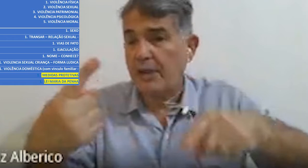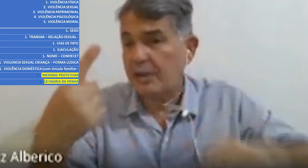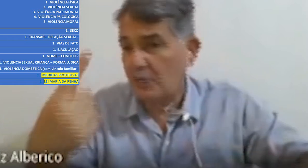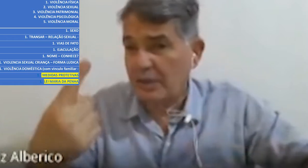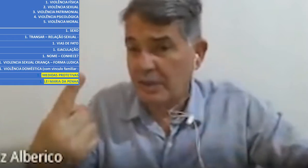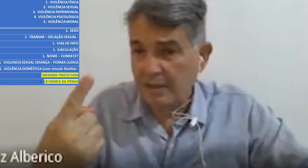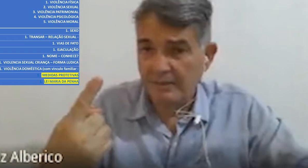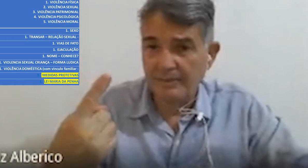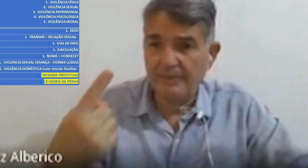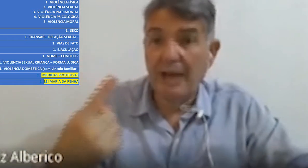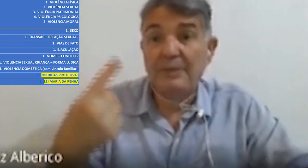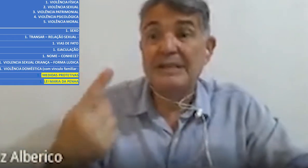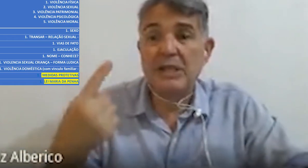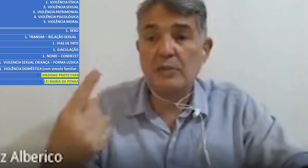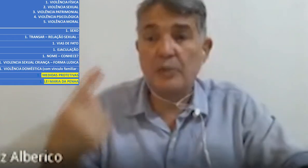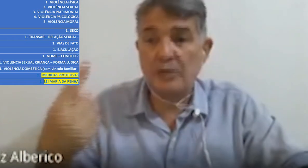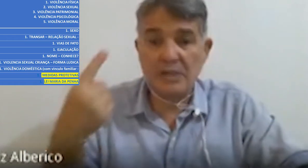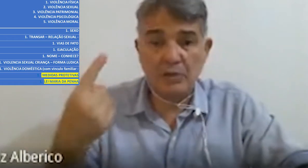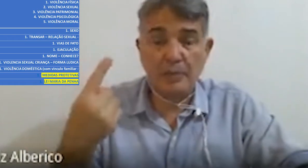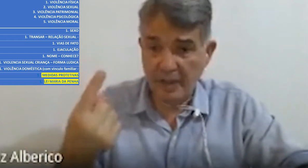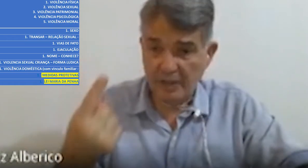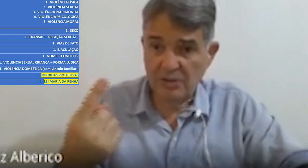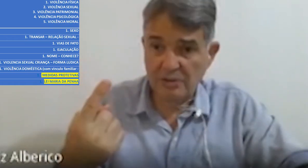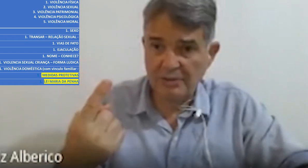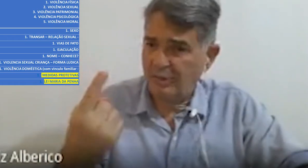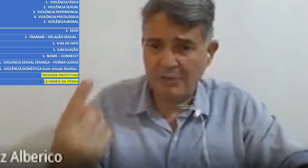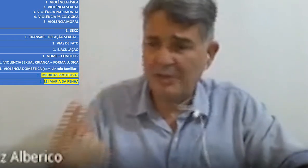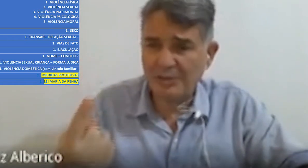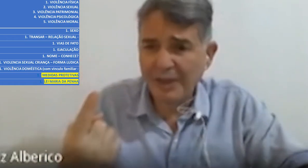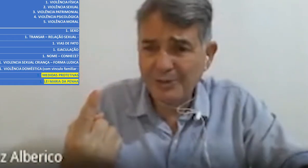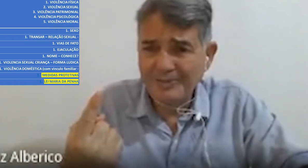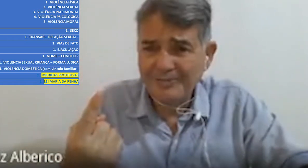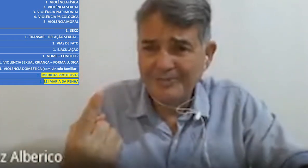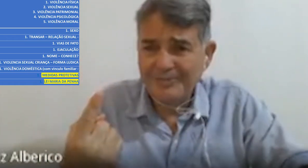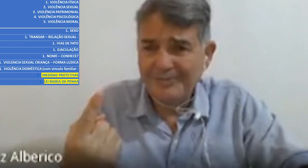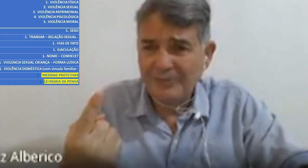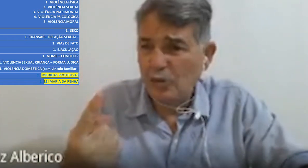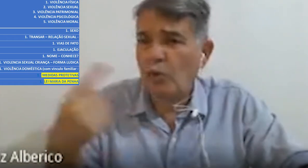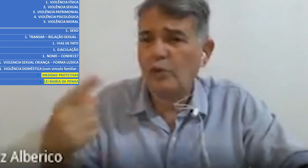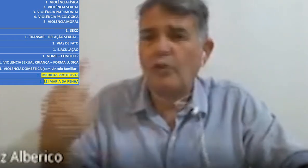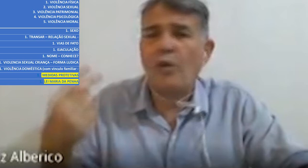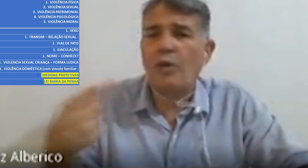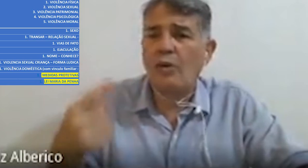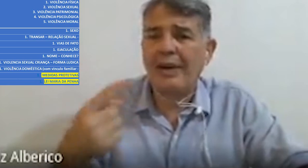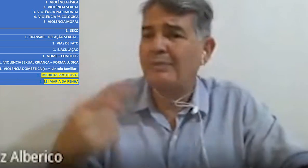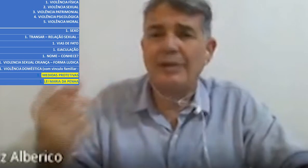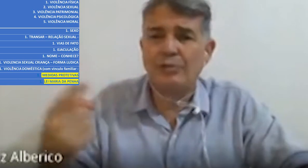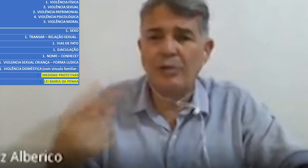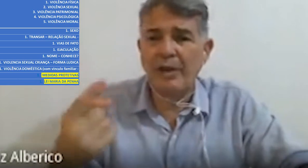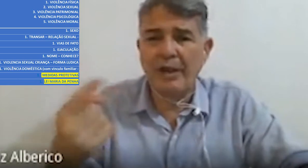isto aqui, a princípio, pode ser o pênis, mas pode ser um dedo. Ou outro elemento qualquer